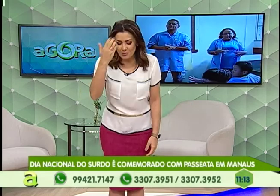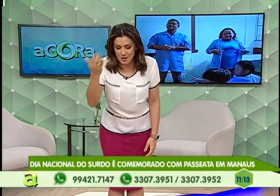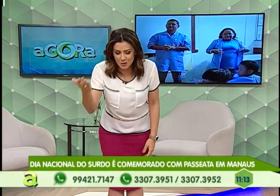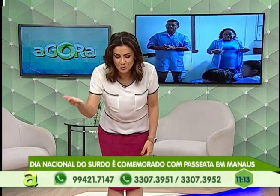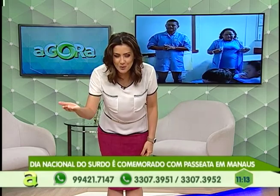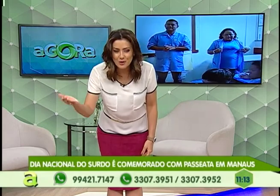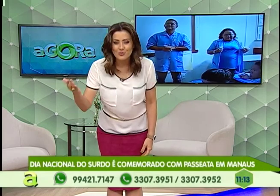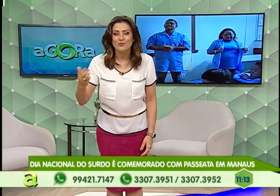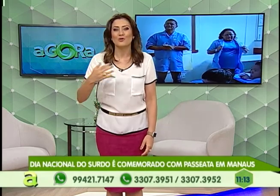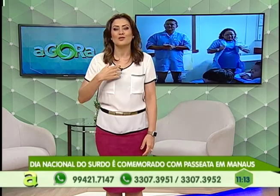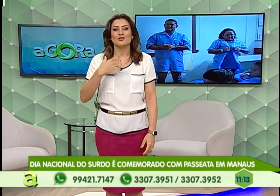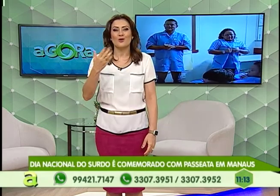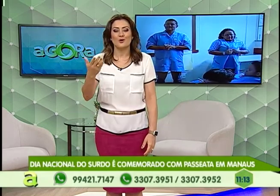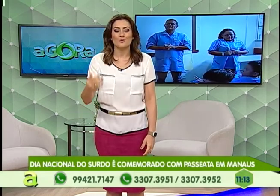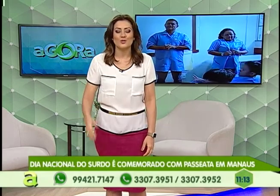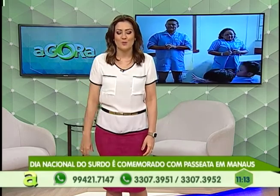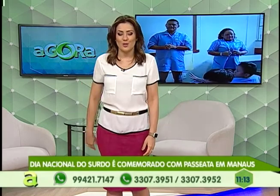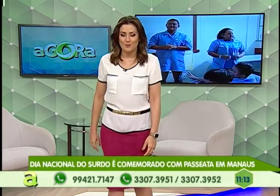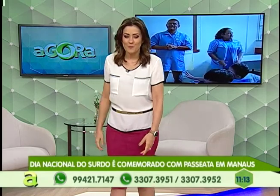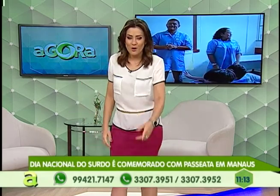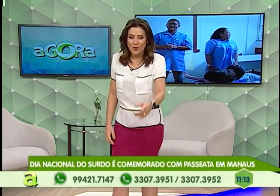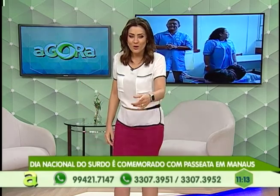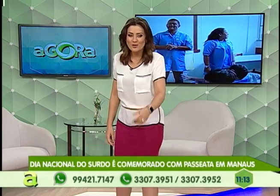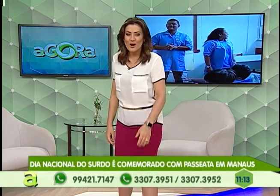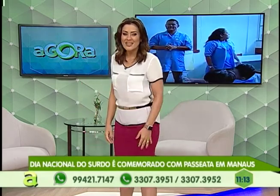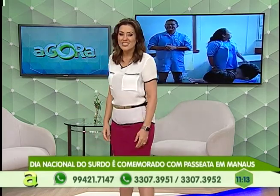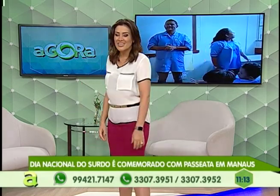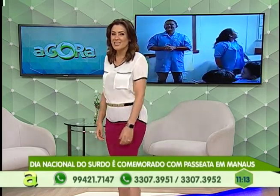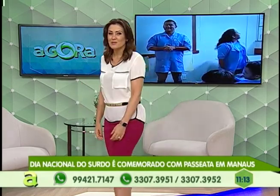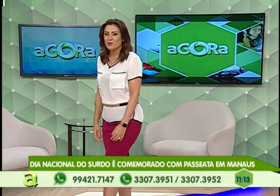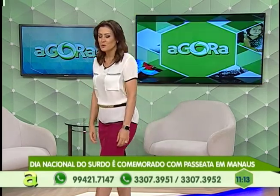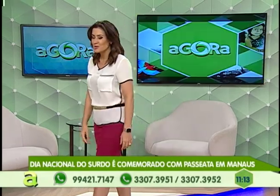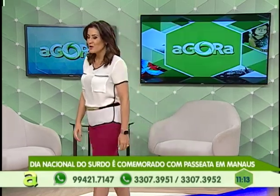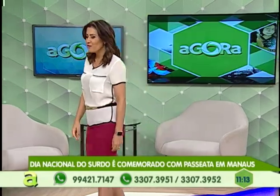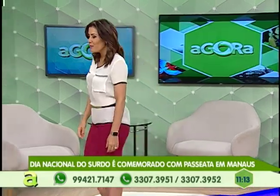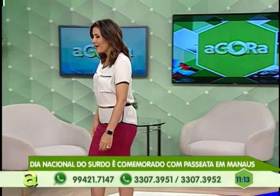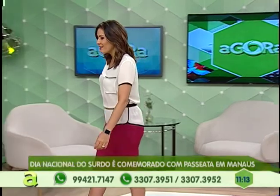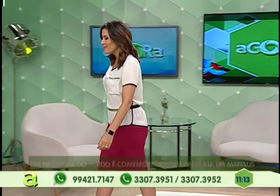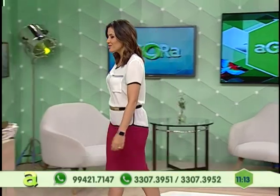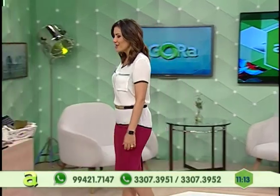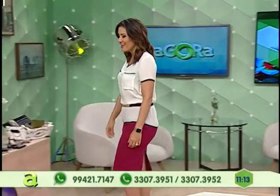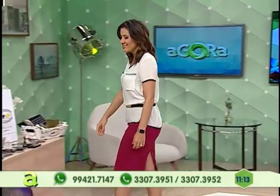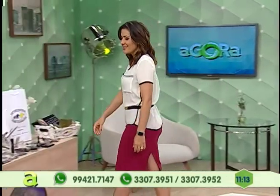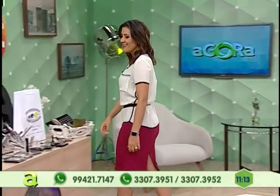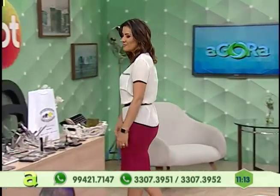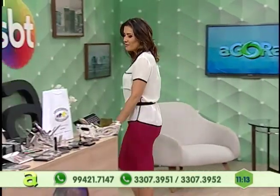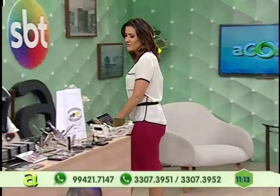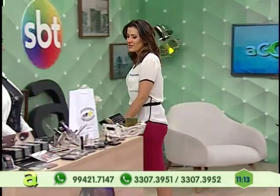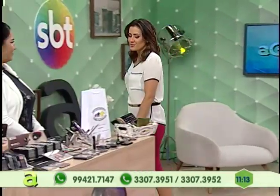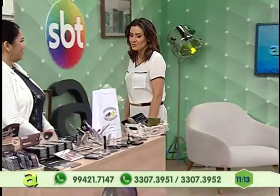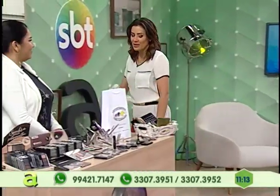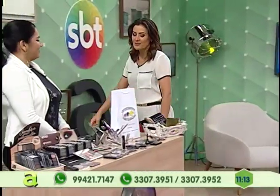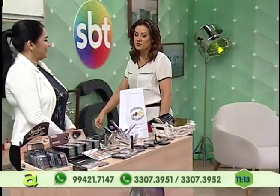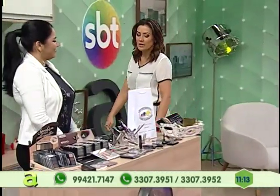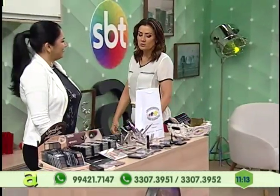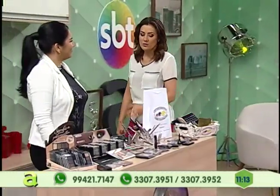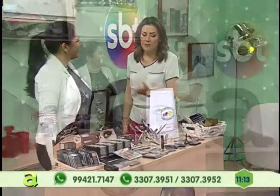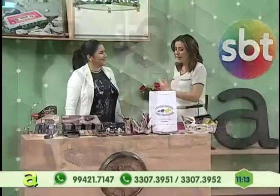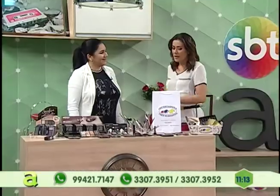respeito, viu? Vocês têm o nosso respeito. 11 horas e 13 minutos. Vamos lá aqui com a Jeane. Jeane, minha filha, cada vez traz coisa mais legal